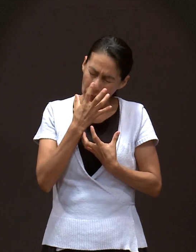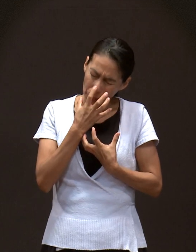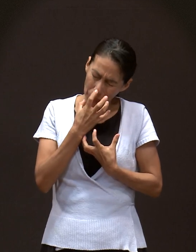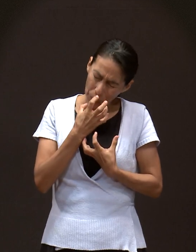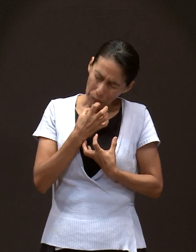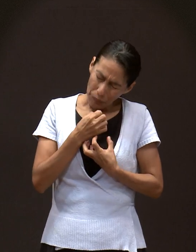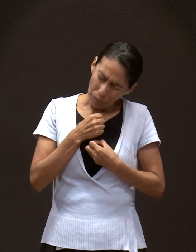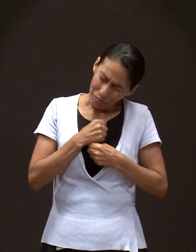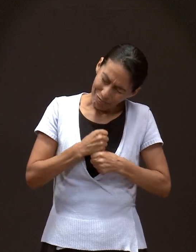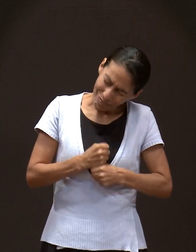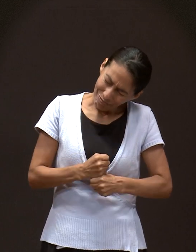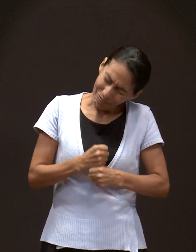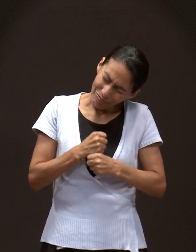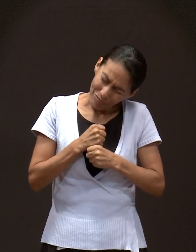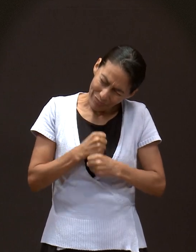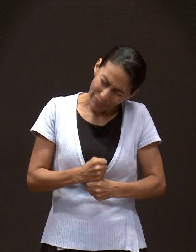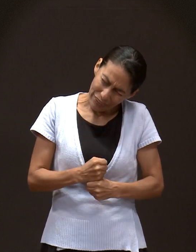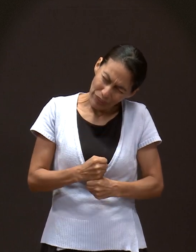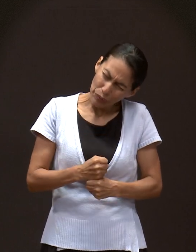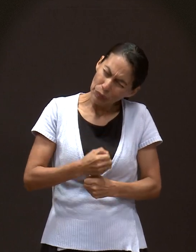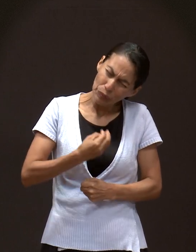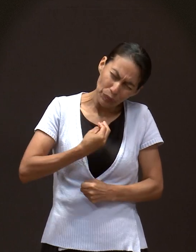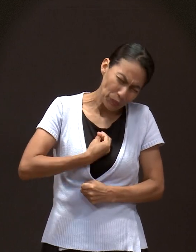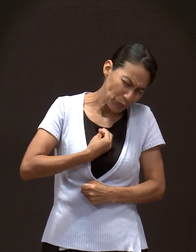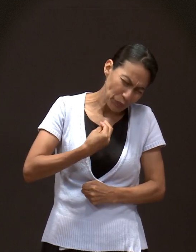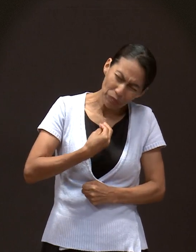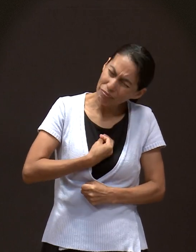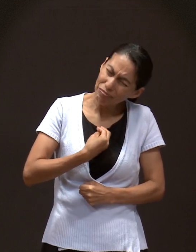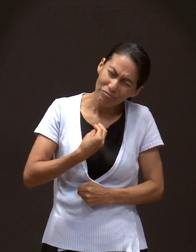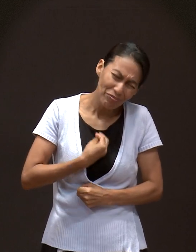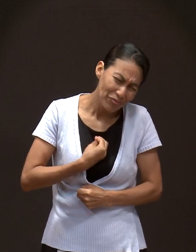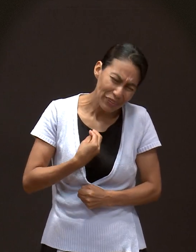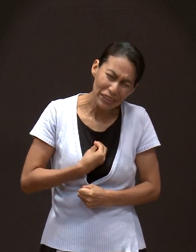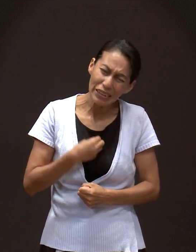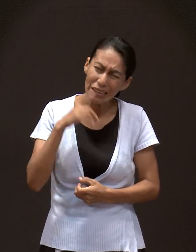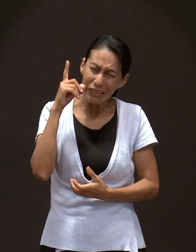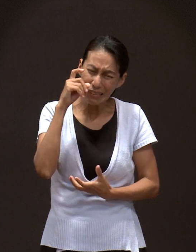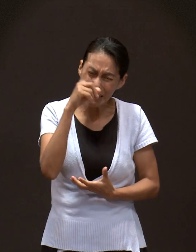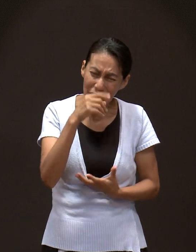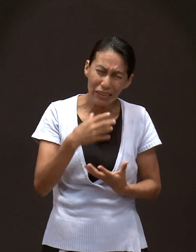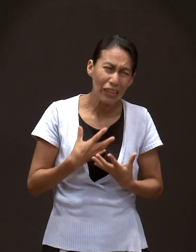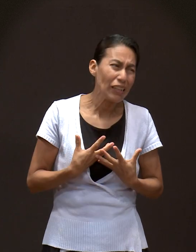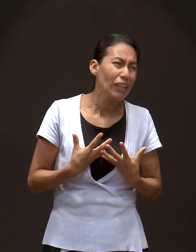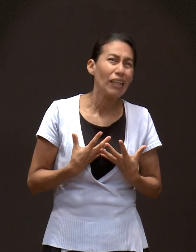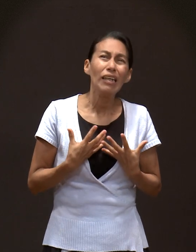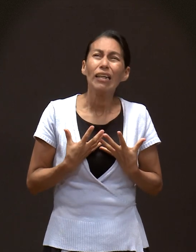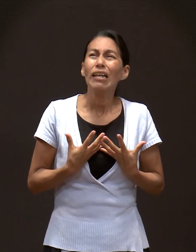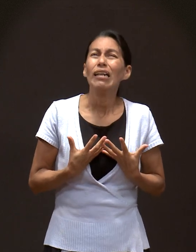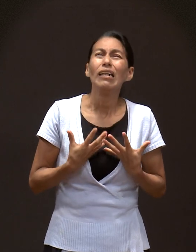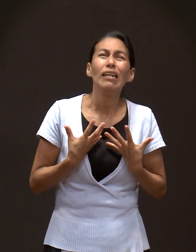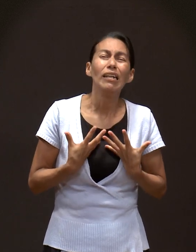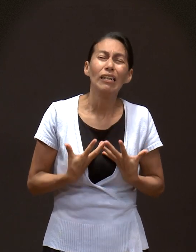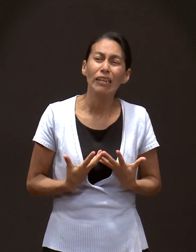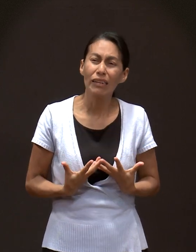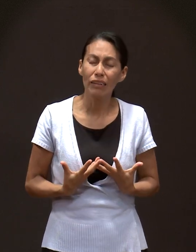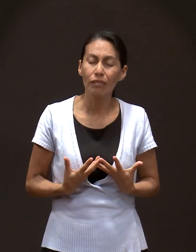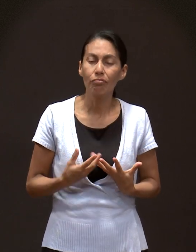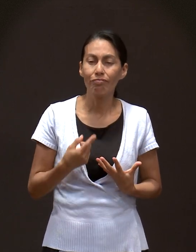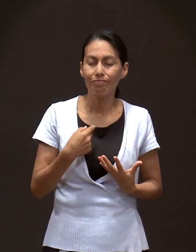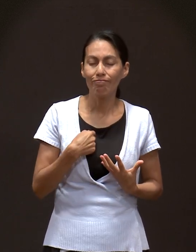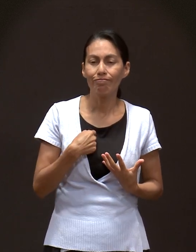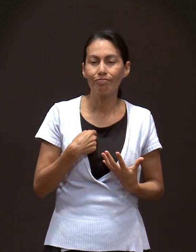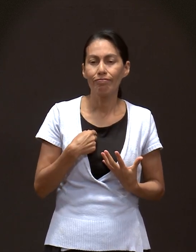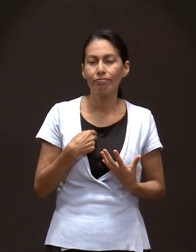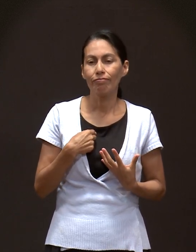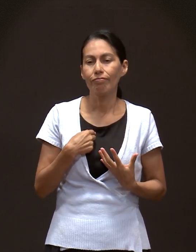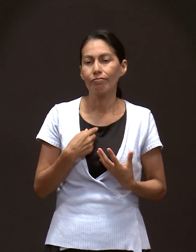tristeza, esa carga que llevas, esa angustia, ya es mucho. Y necesitas desahogarte. Y yo,